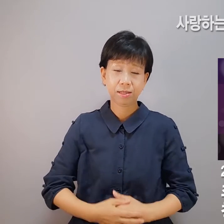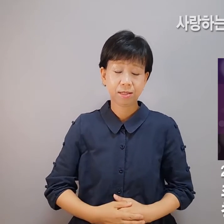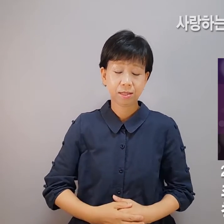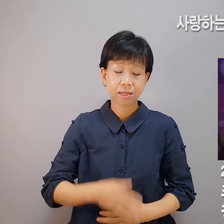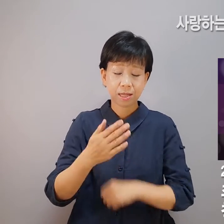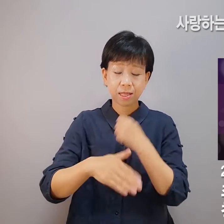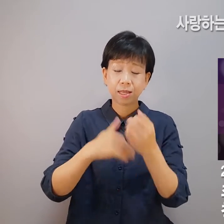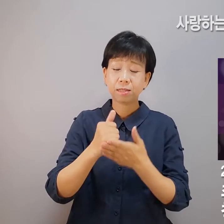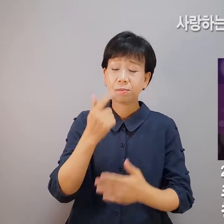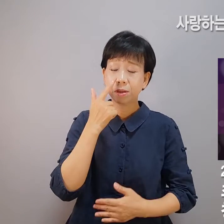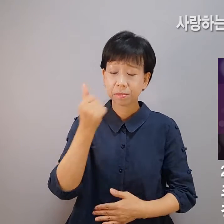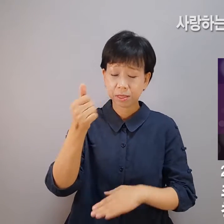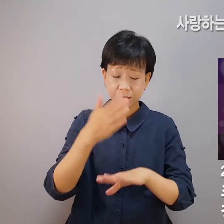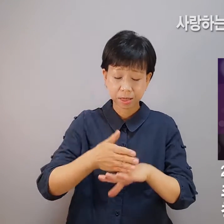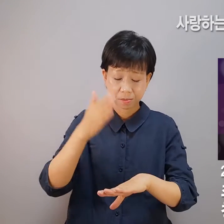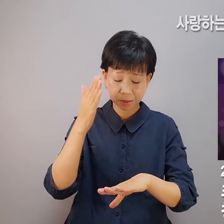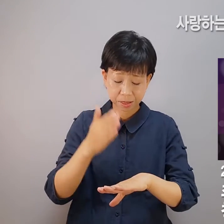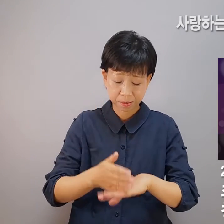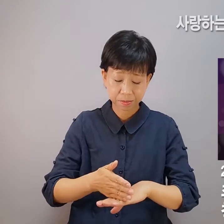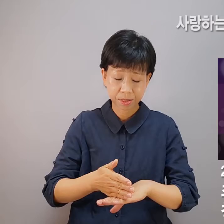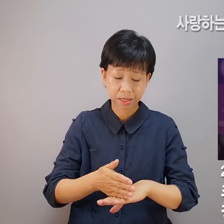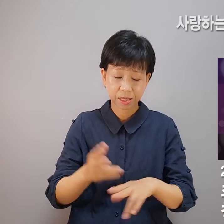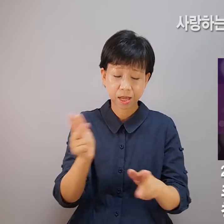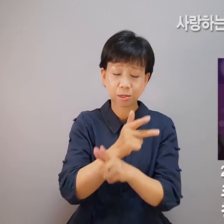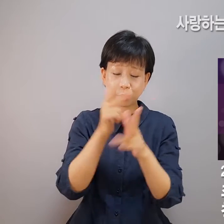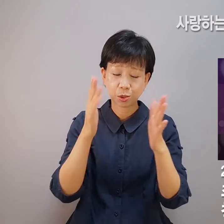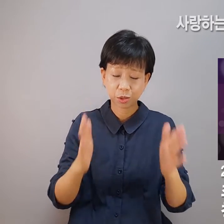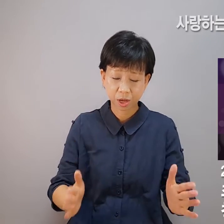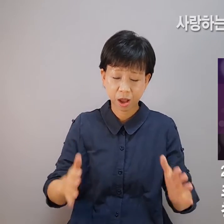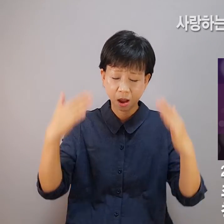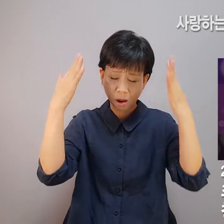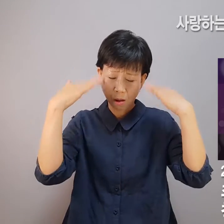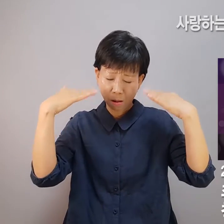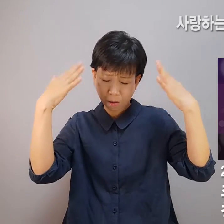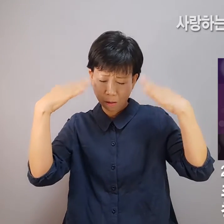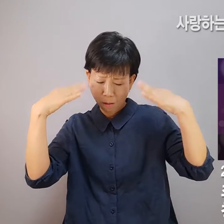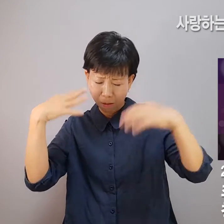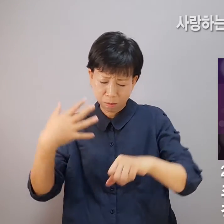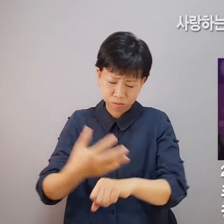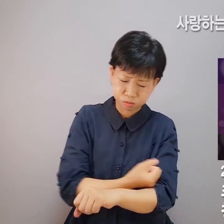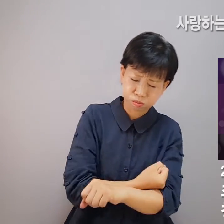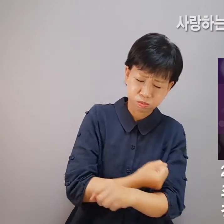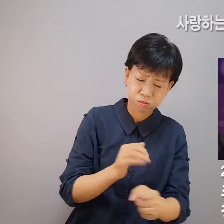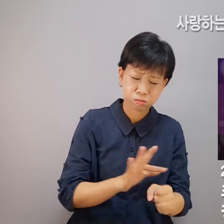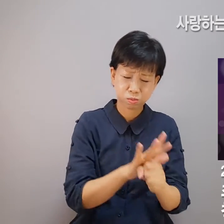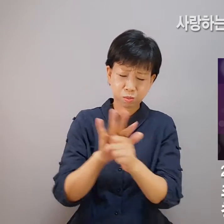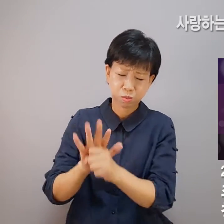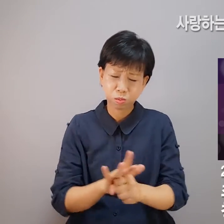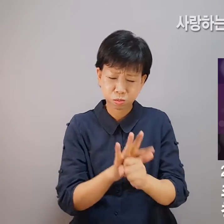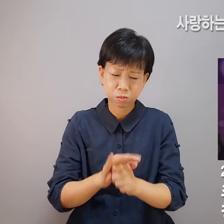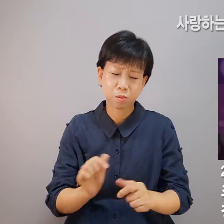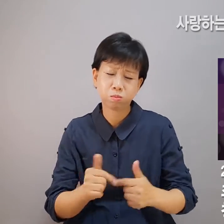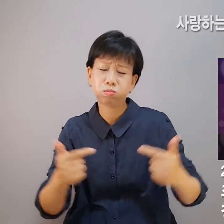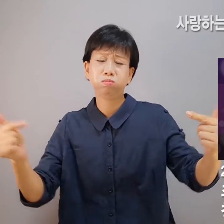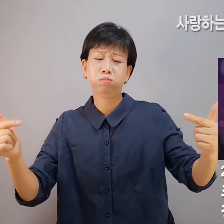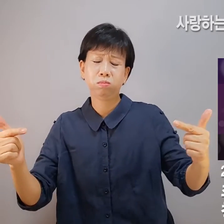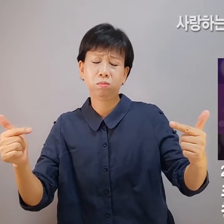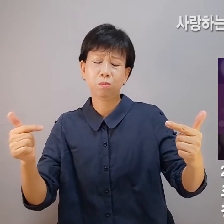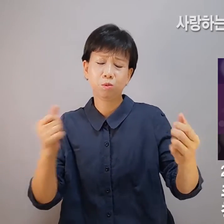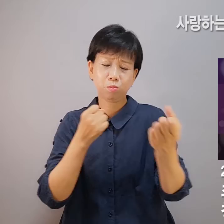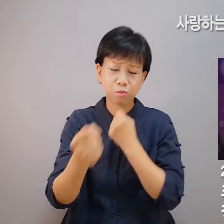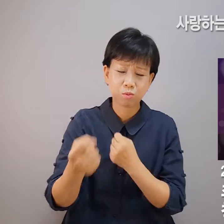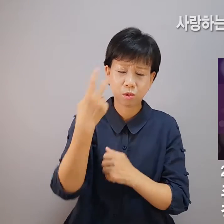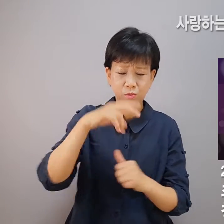하나님 아버지 감사합니다. 한 주간도 무더위와 코로나의 어려움 속에서 저희들을 지켜주시고